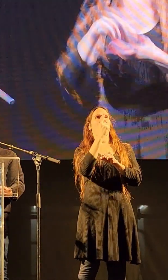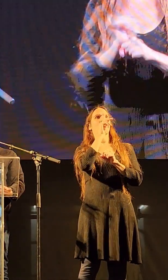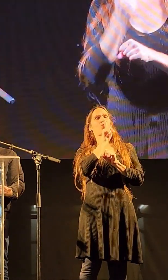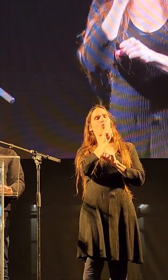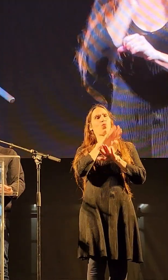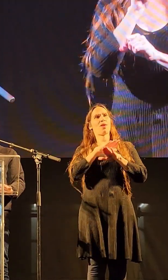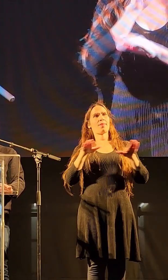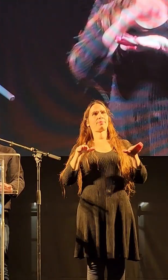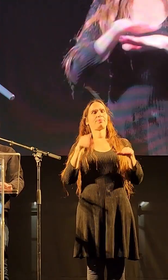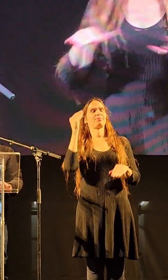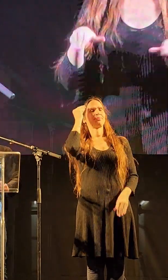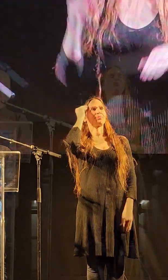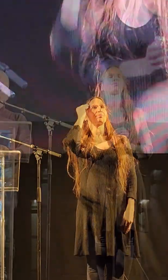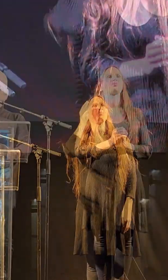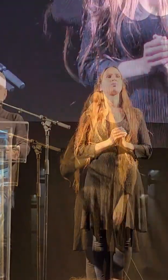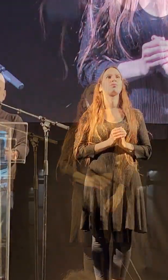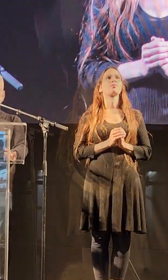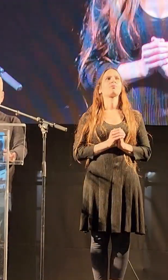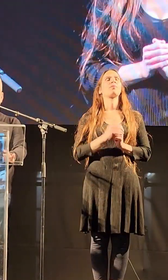דומייה לזכרה.